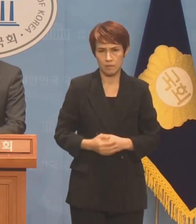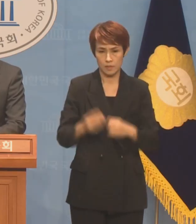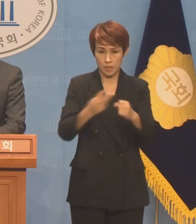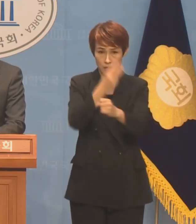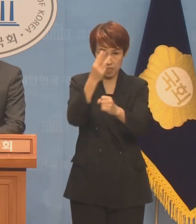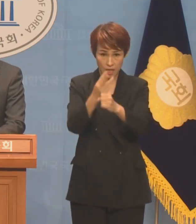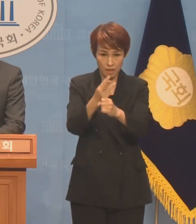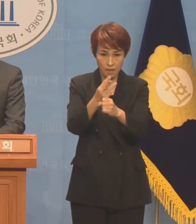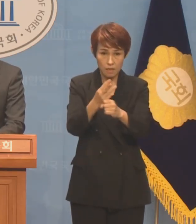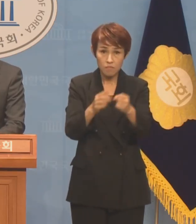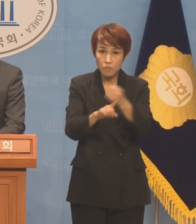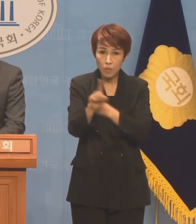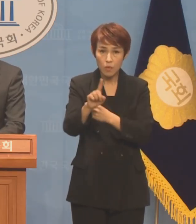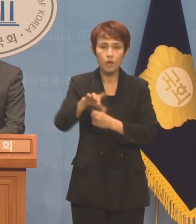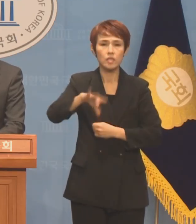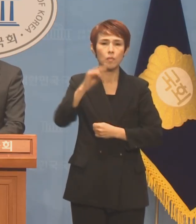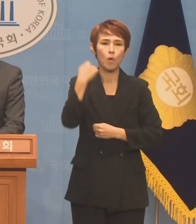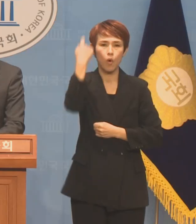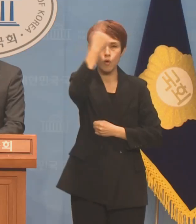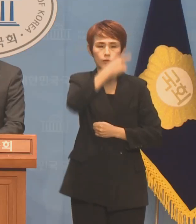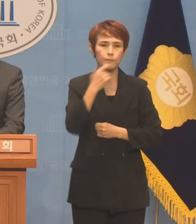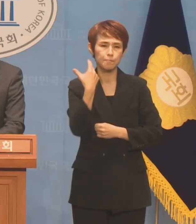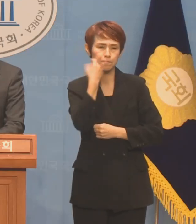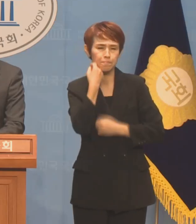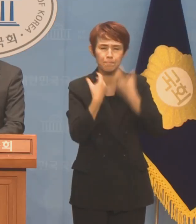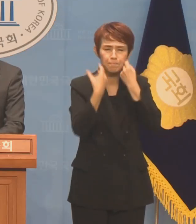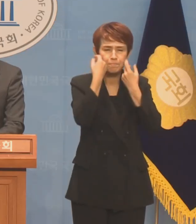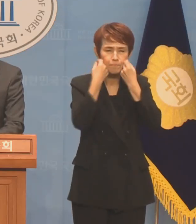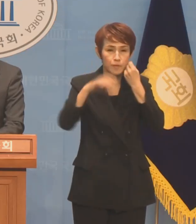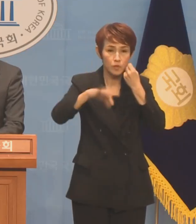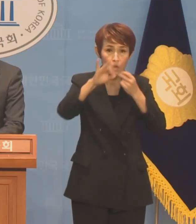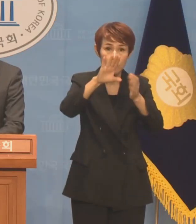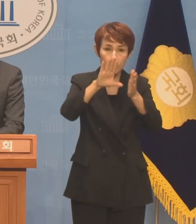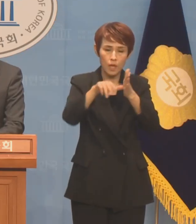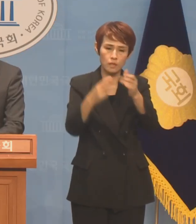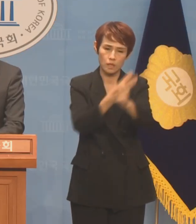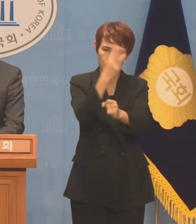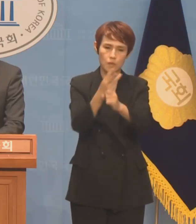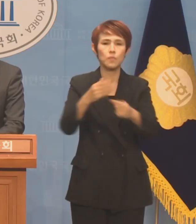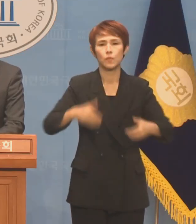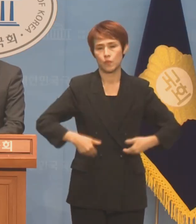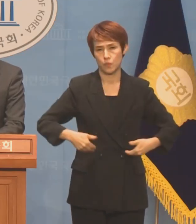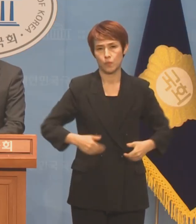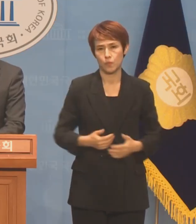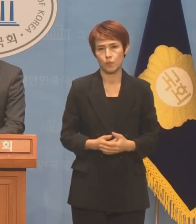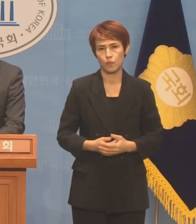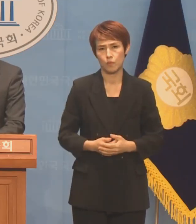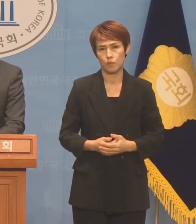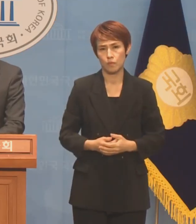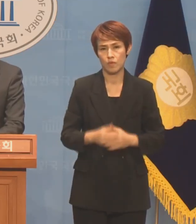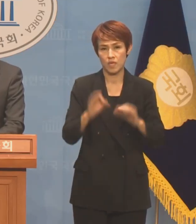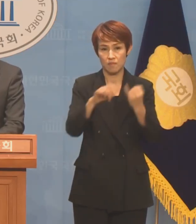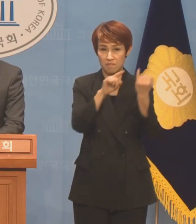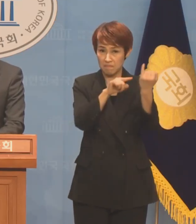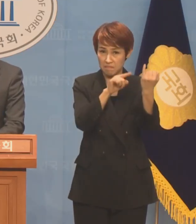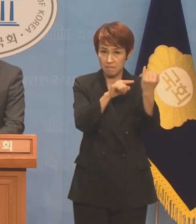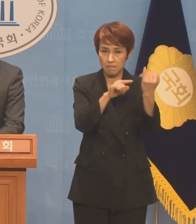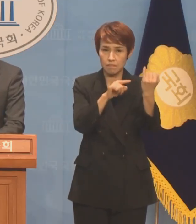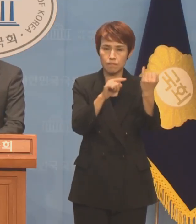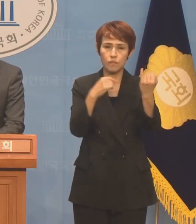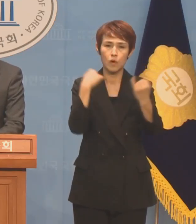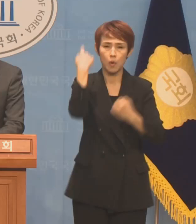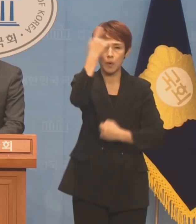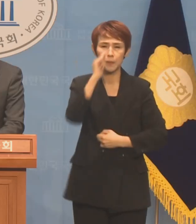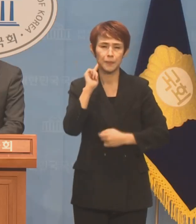3시간은 처음 대대적으로 시술 받을 때 소요되는 시간이라고 합니다. 김건희 씨가 시술을 받는